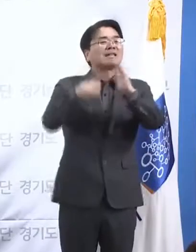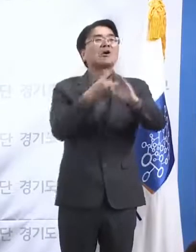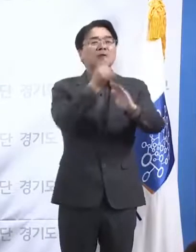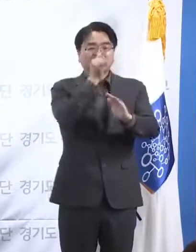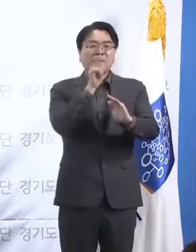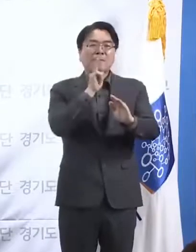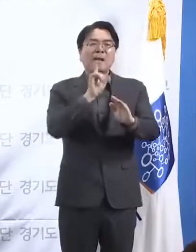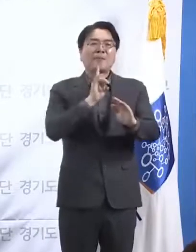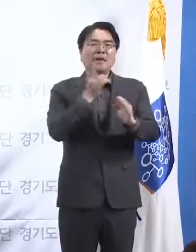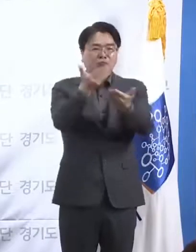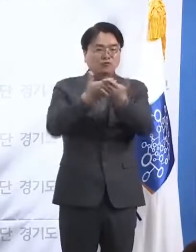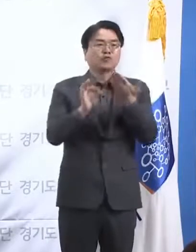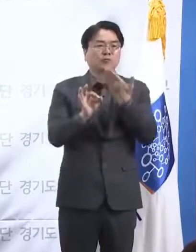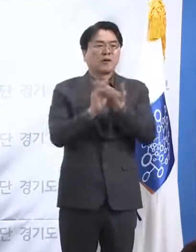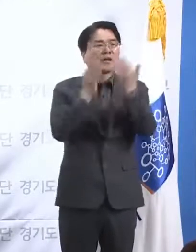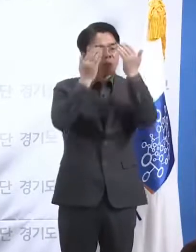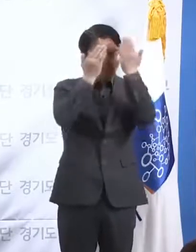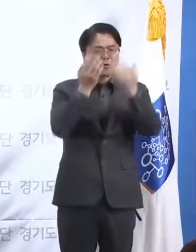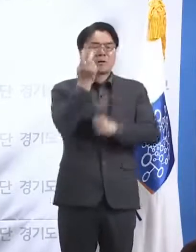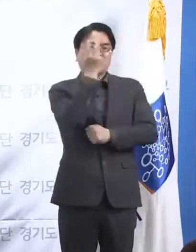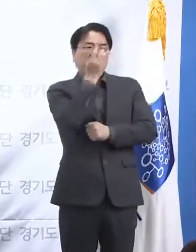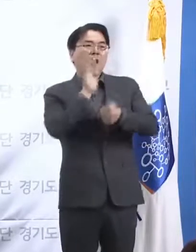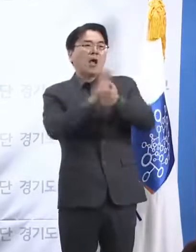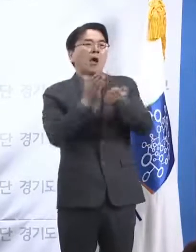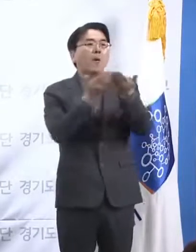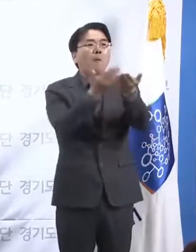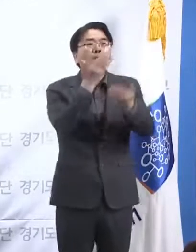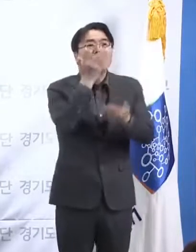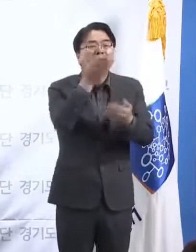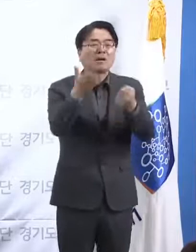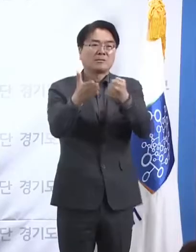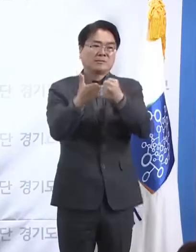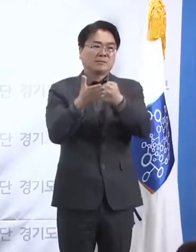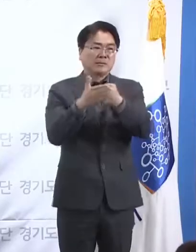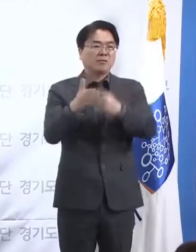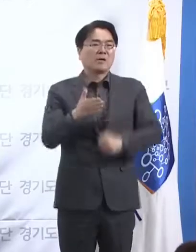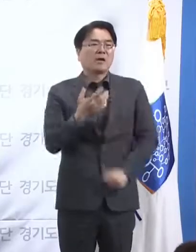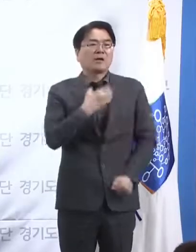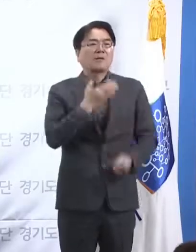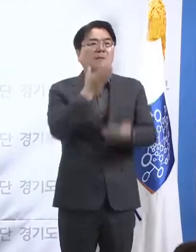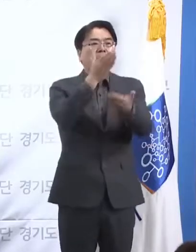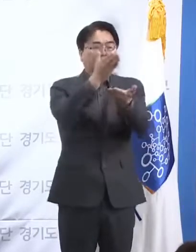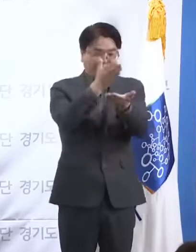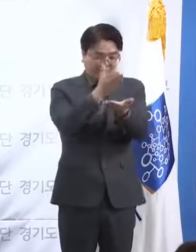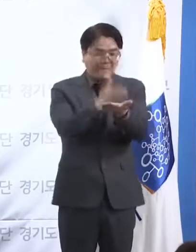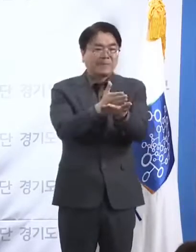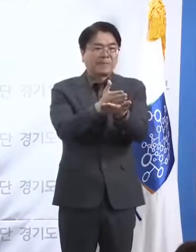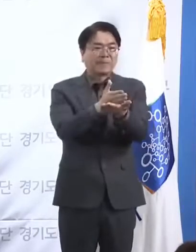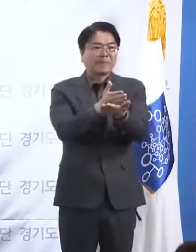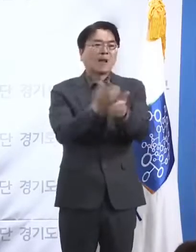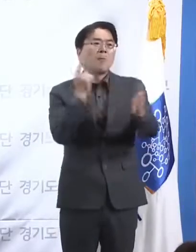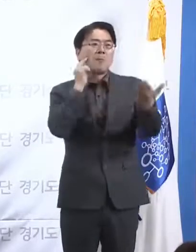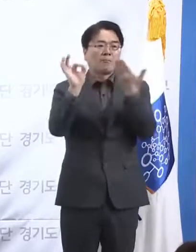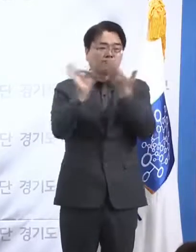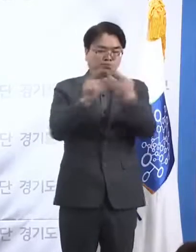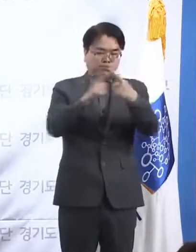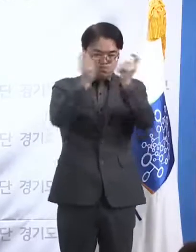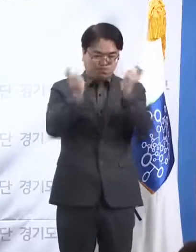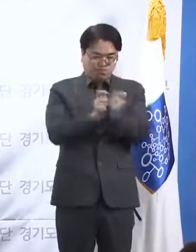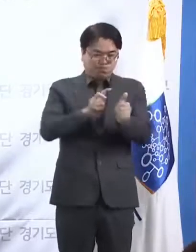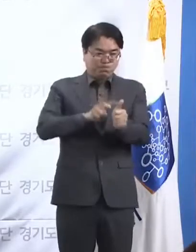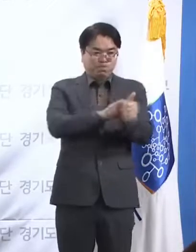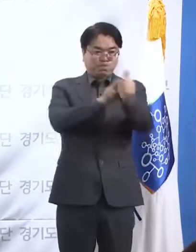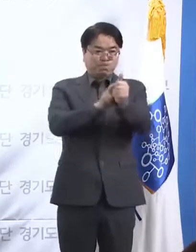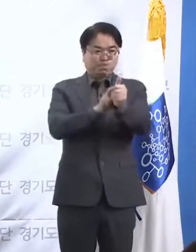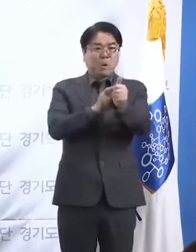실무부서에서는 많은 과다한 검사 요구로 문제가 생길 수 있다는 지적이 있었지만 그러나